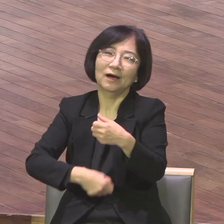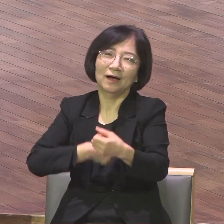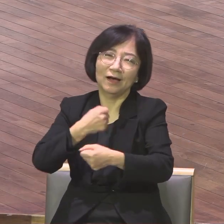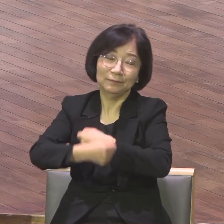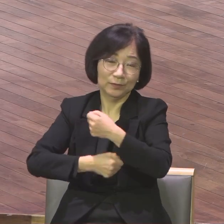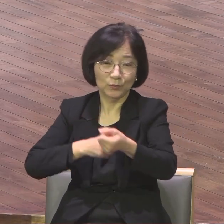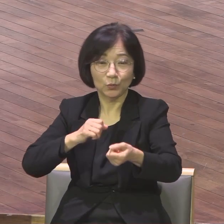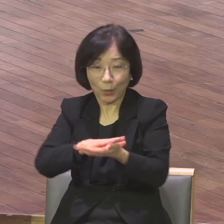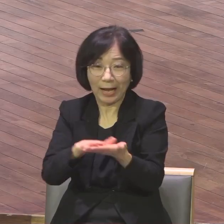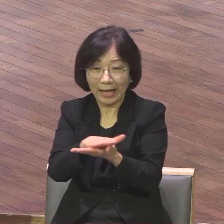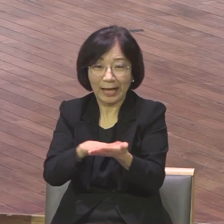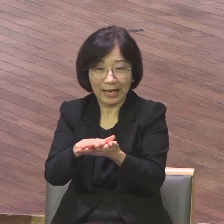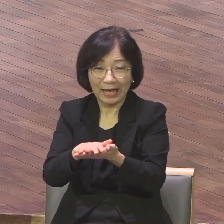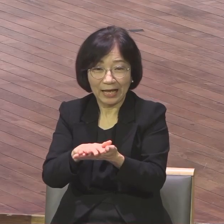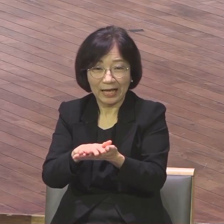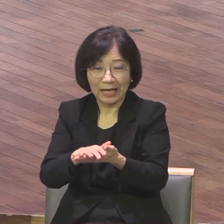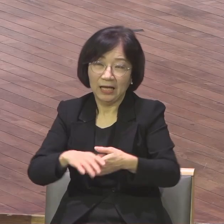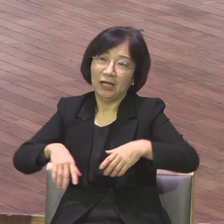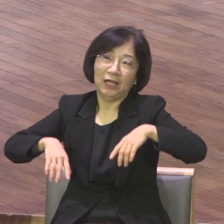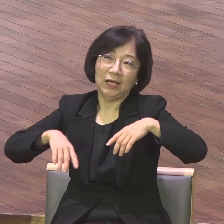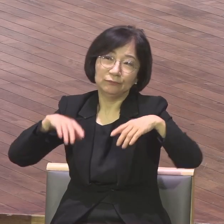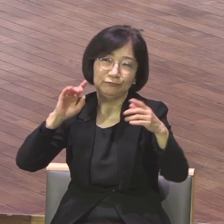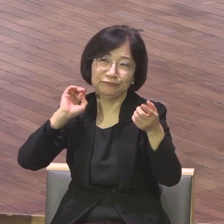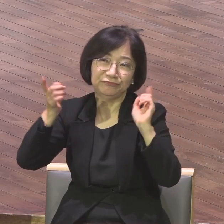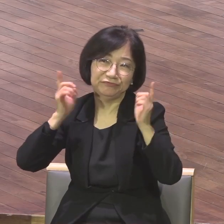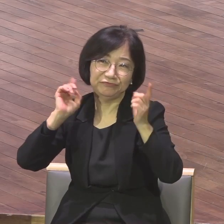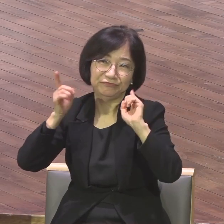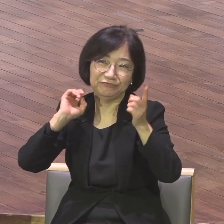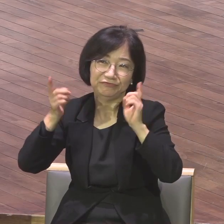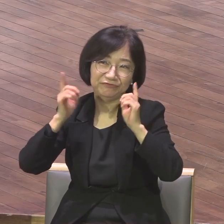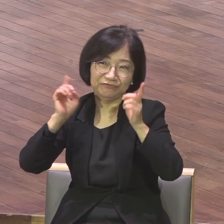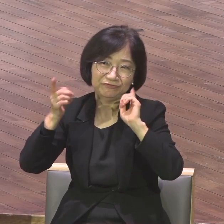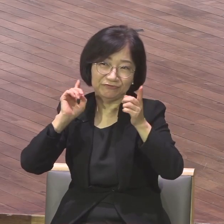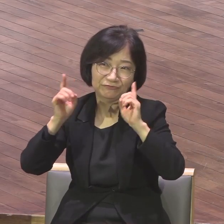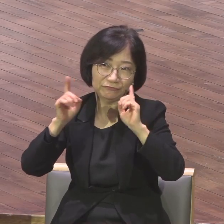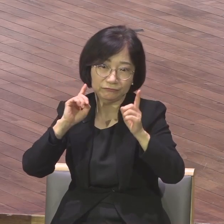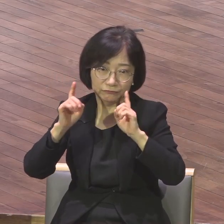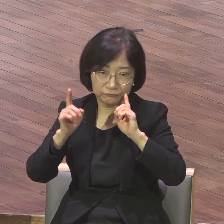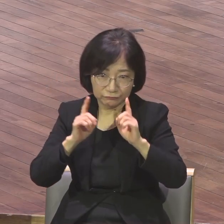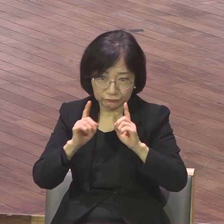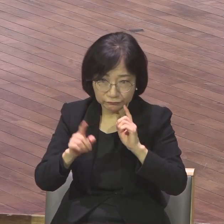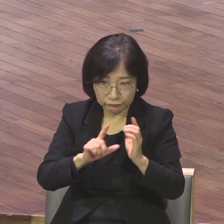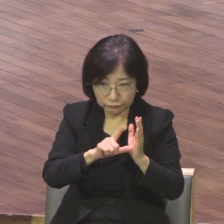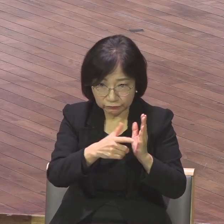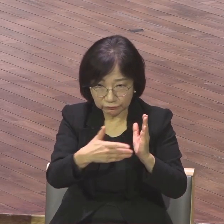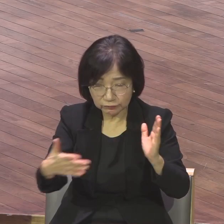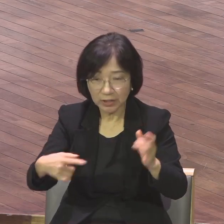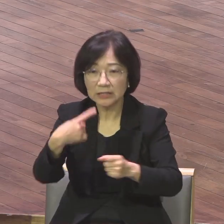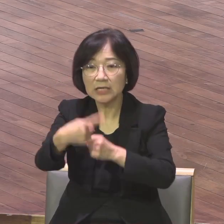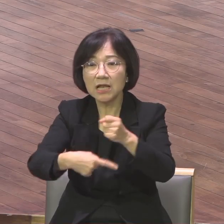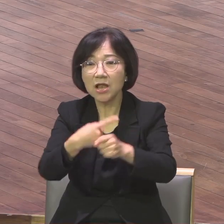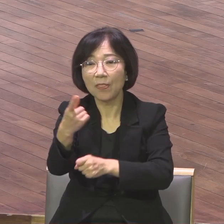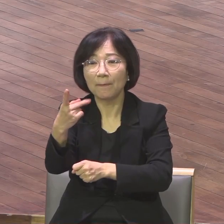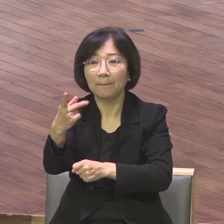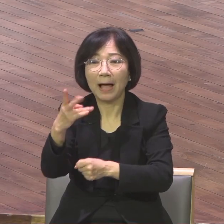다 했어요. 그런데 어쩐 일인지 1년 반 만에 죽었어요.